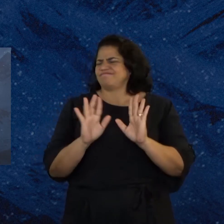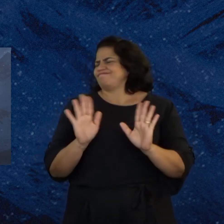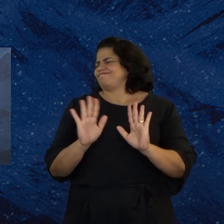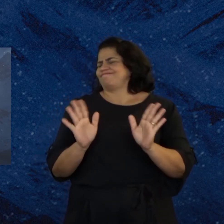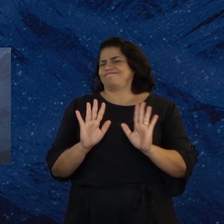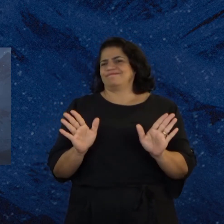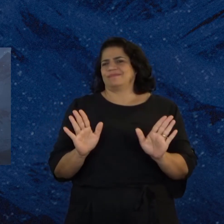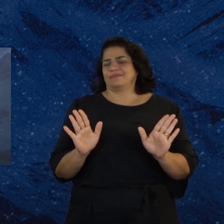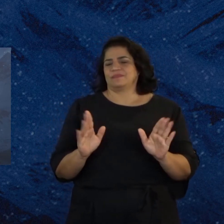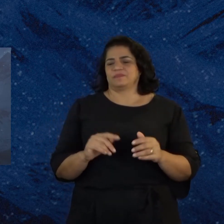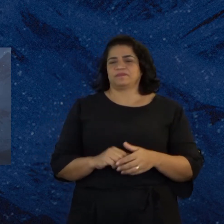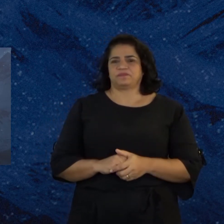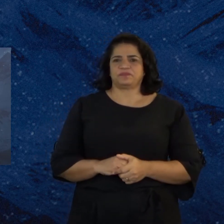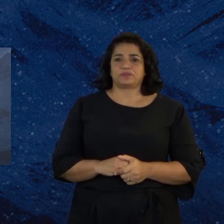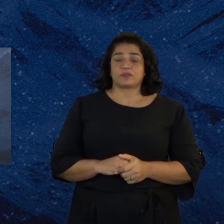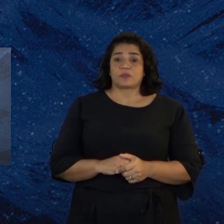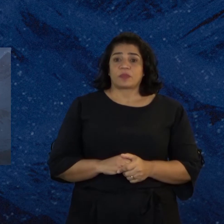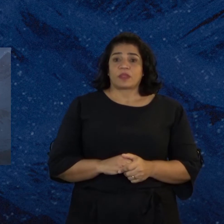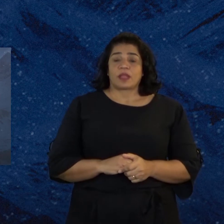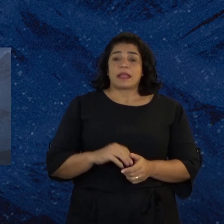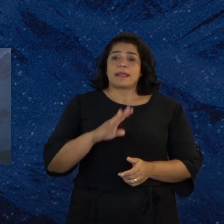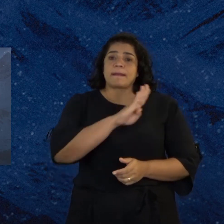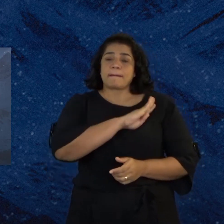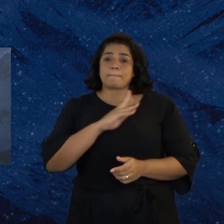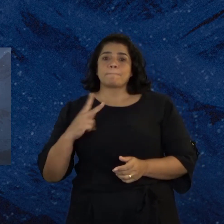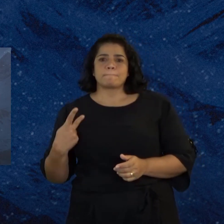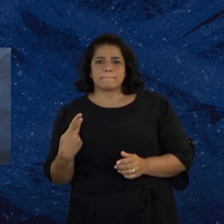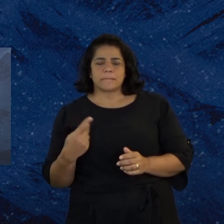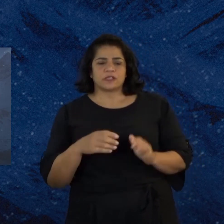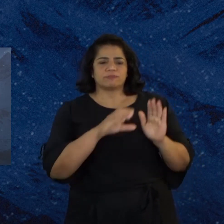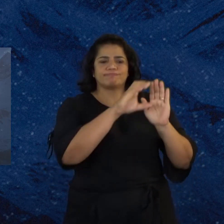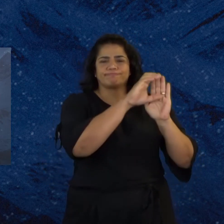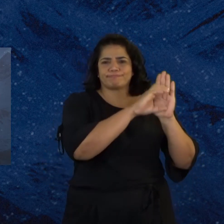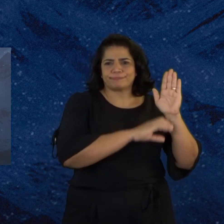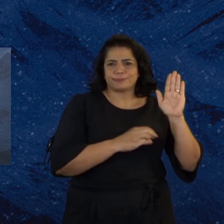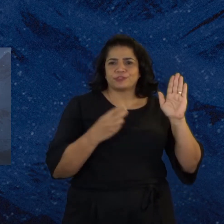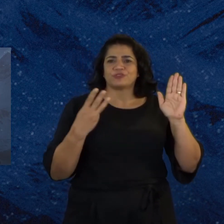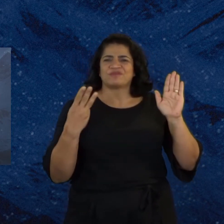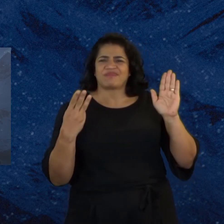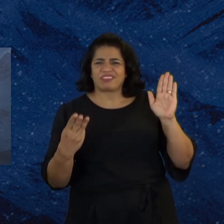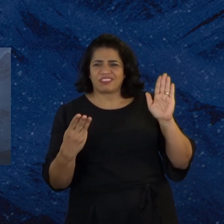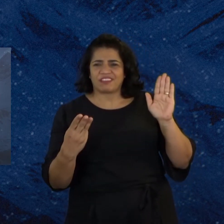de Hebreus mostra para nós que o povo de Israel